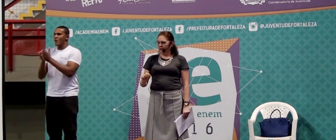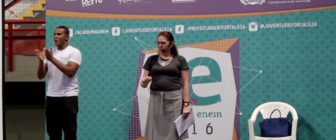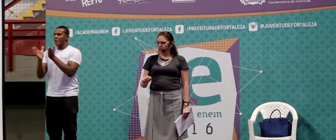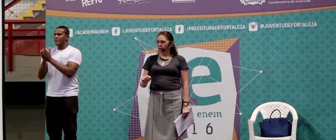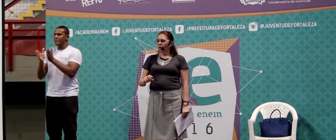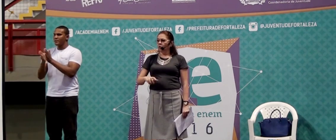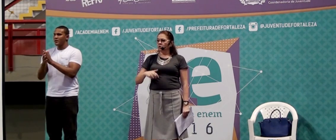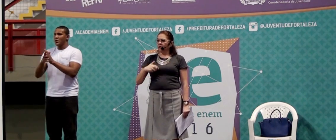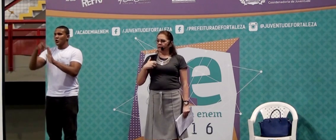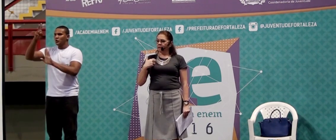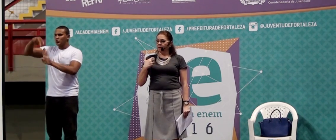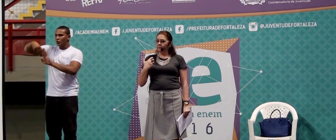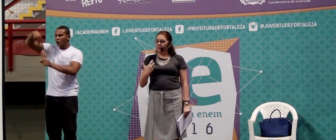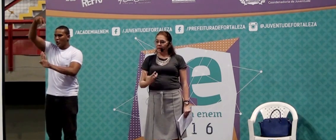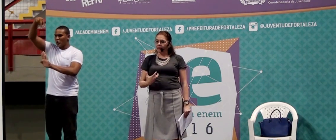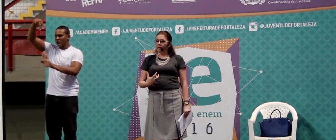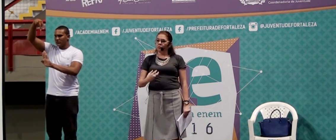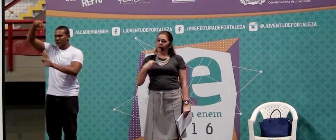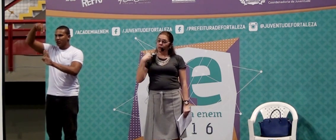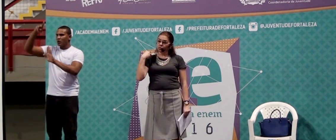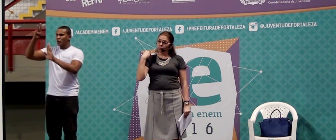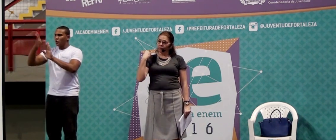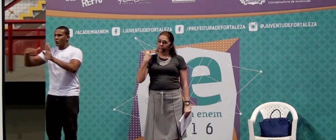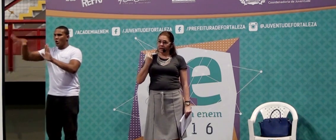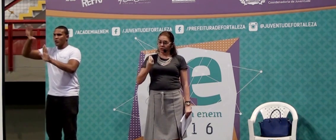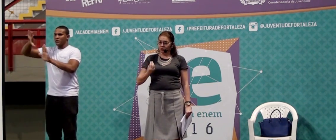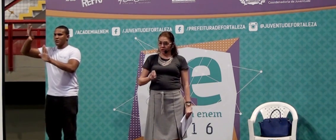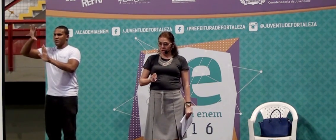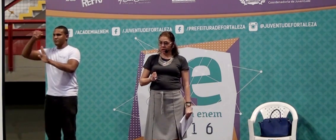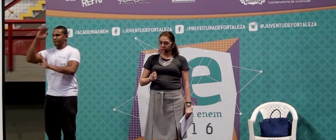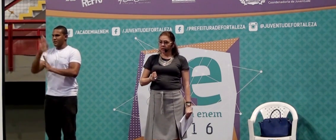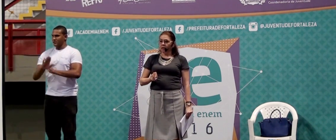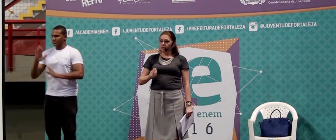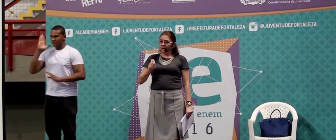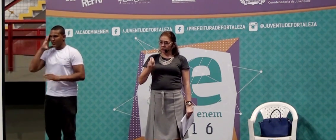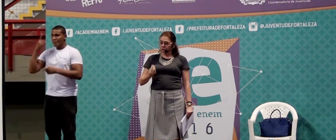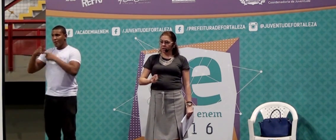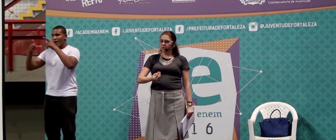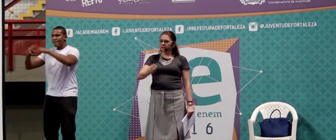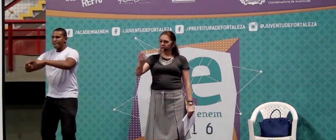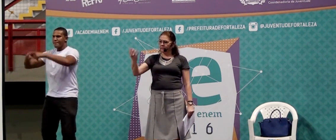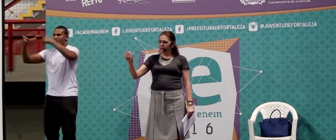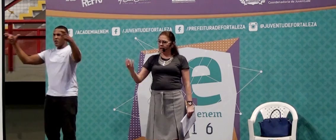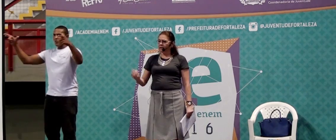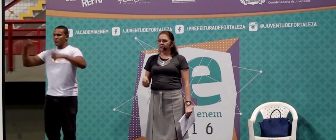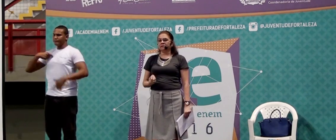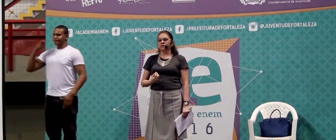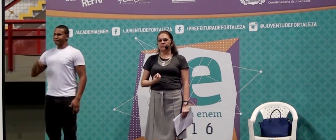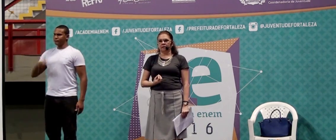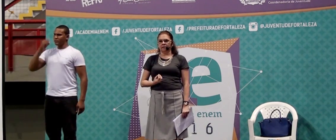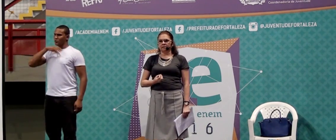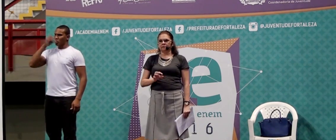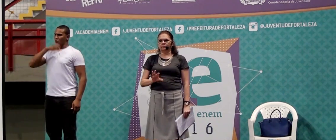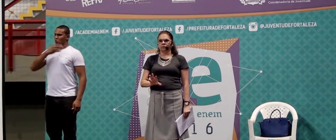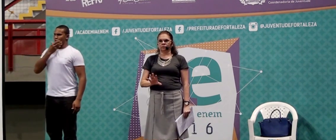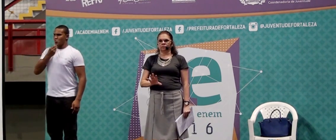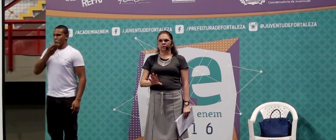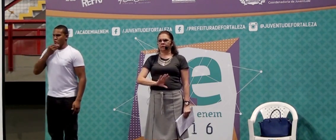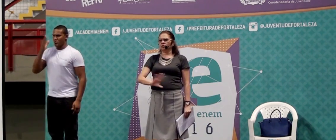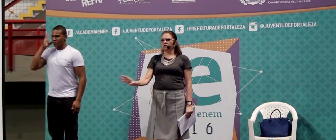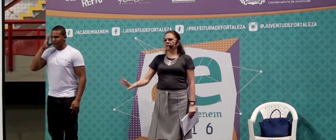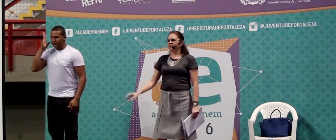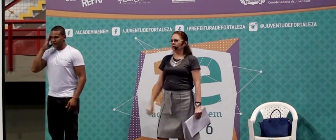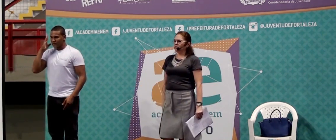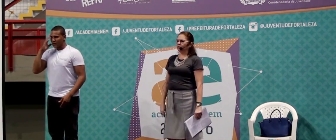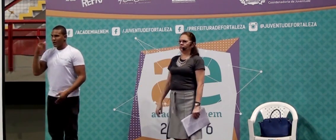a nordeste, onde ainda impera uma cultura machista e bastante disseminada nas famílias. Ponto.